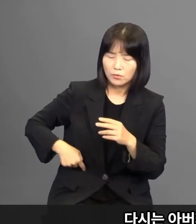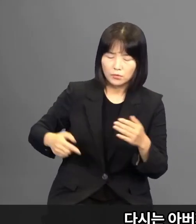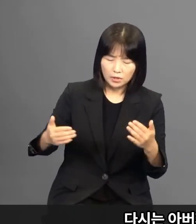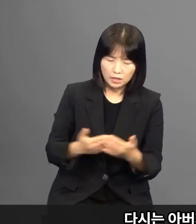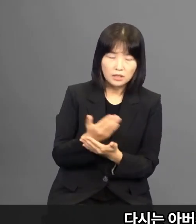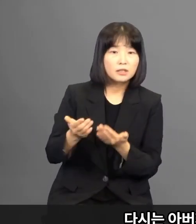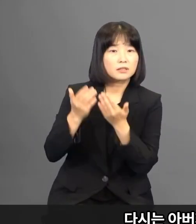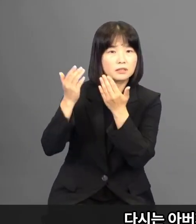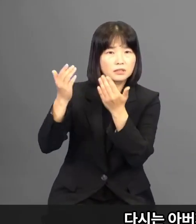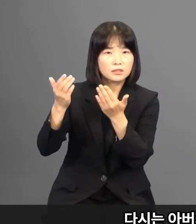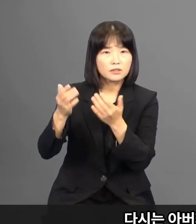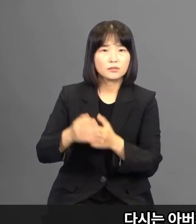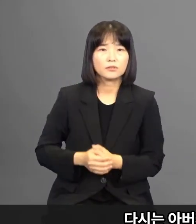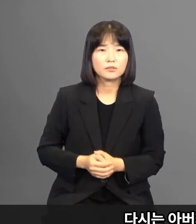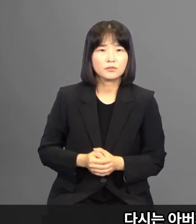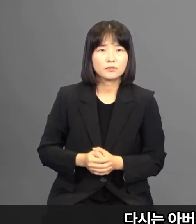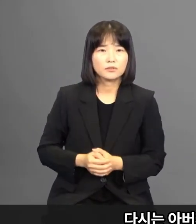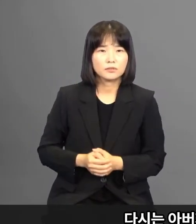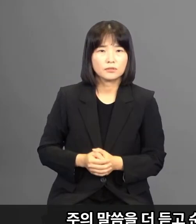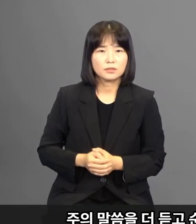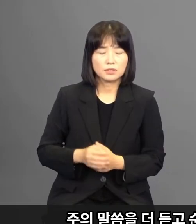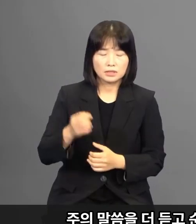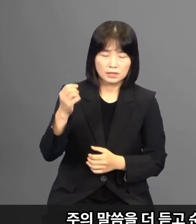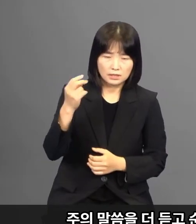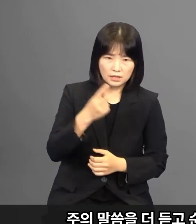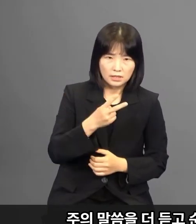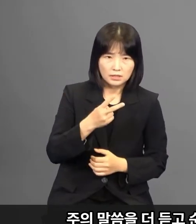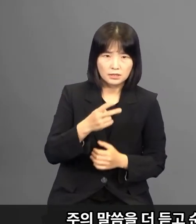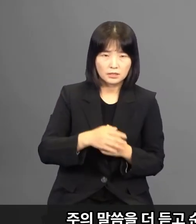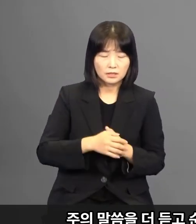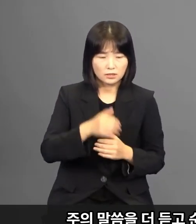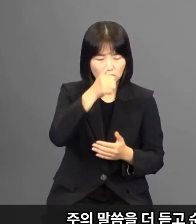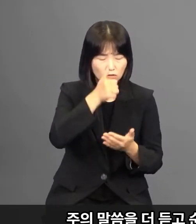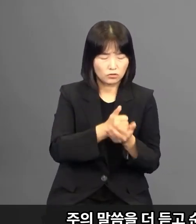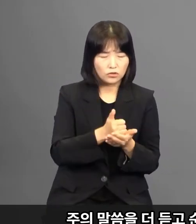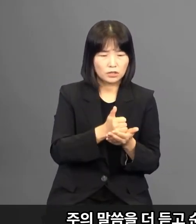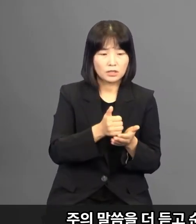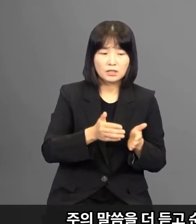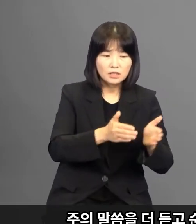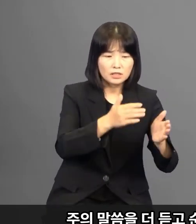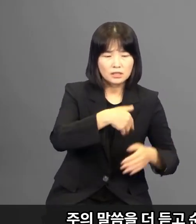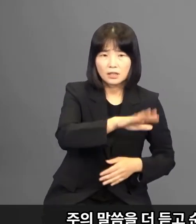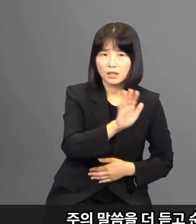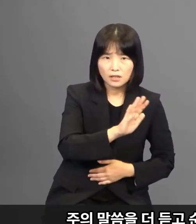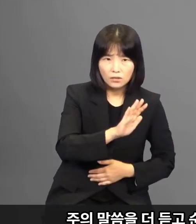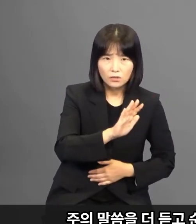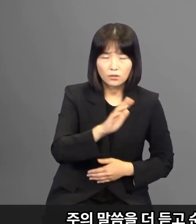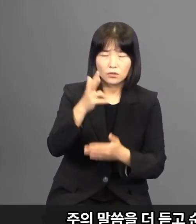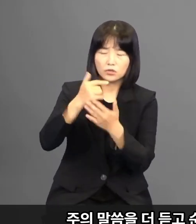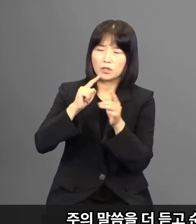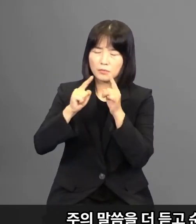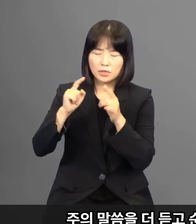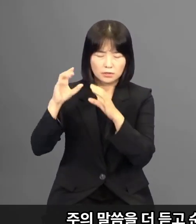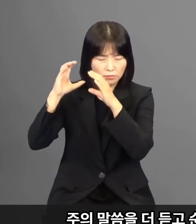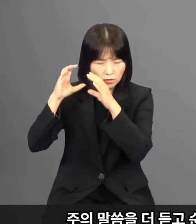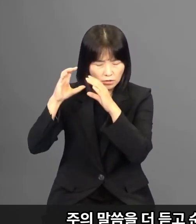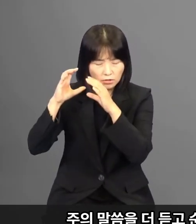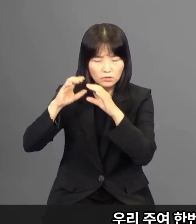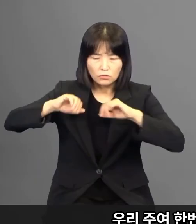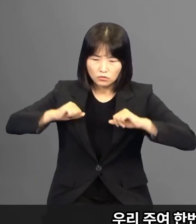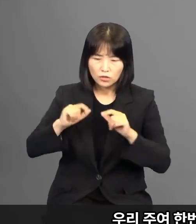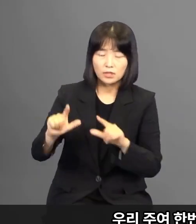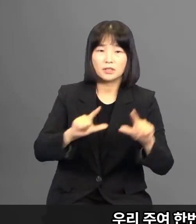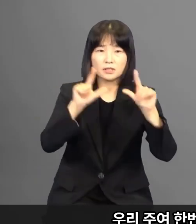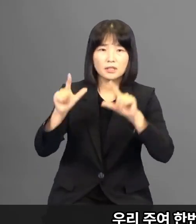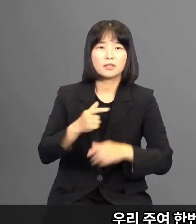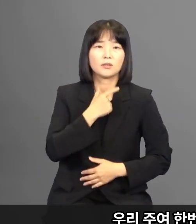회개하며 다시는 아버지 그 길로 돌아가지 않고 주의 말씀을 더 듣고 순종하며 성종하는 삶을 살겠습니다.